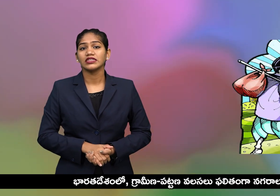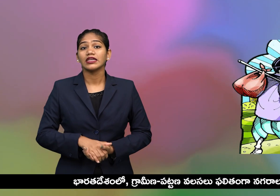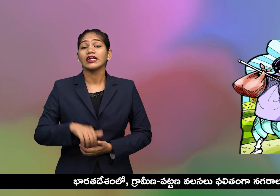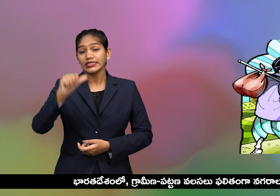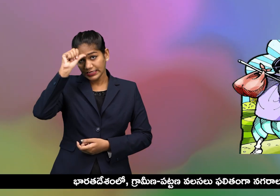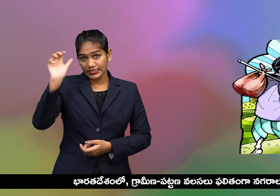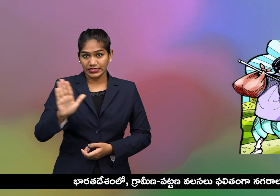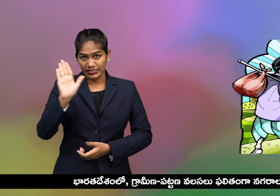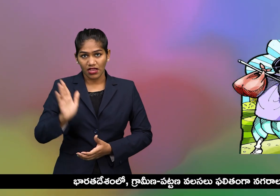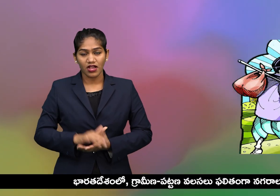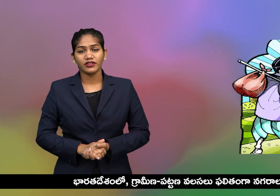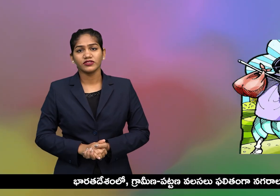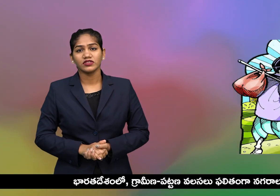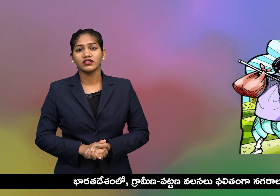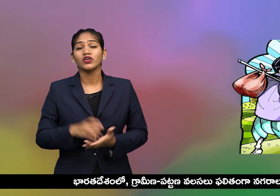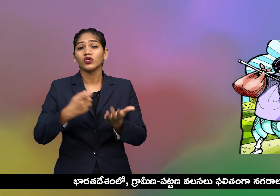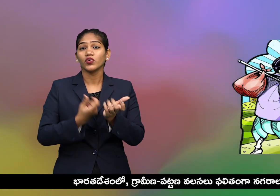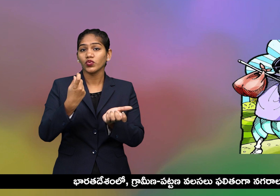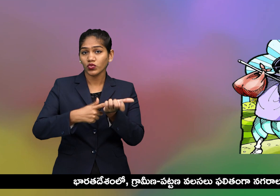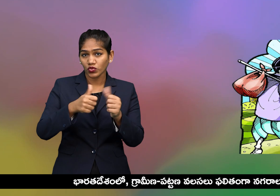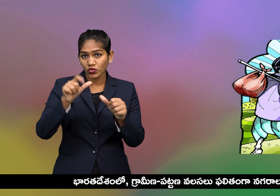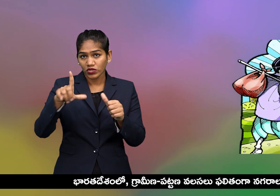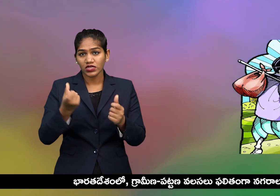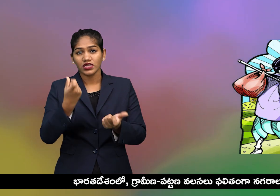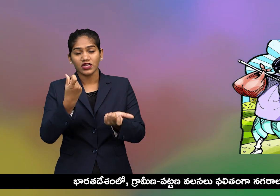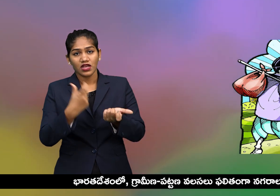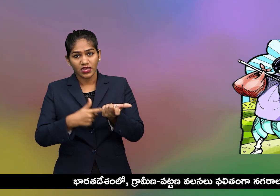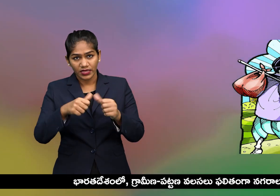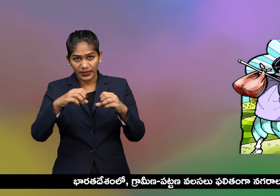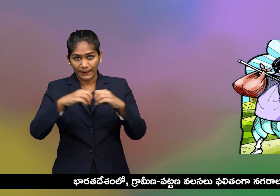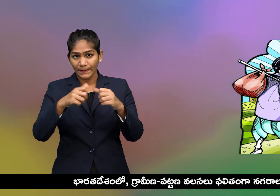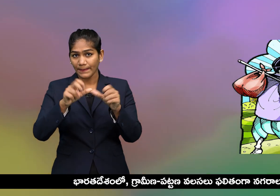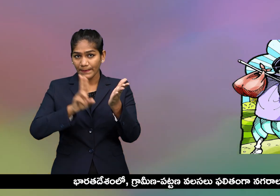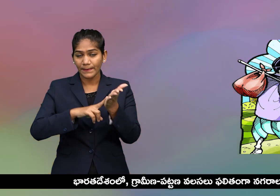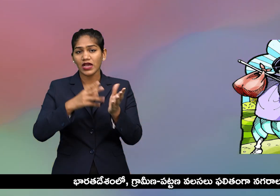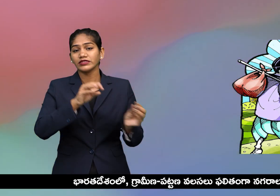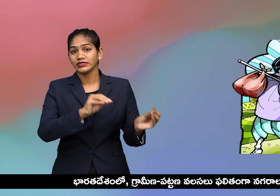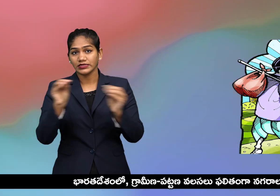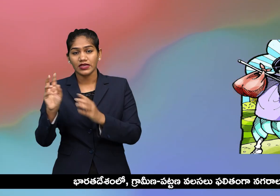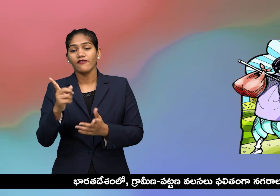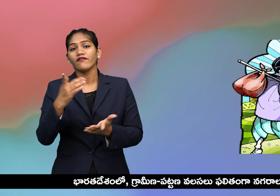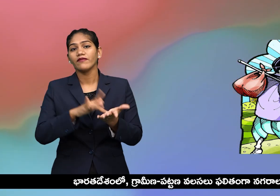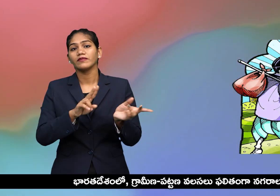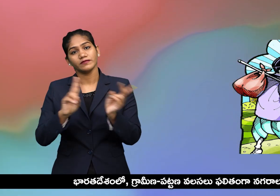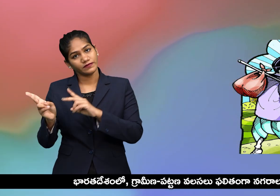భారతదేశంలో గ్రామీణ పట్టణ వలసల ఫలితంగా నగరాలు మరియు పట్టణాలలో